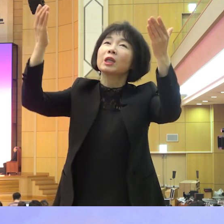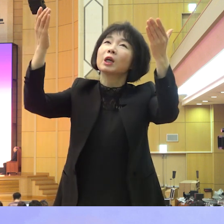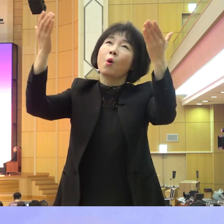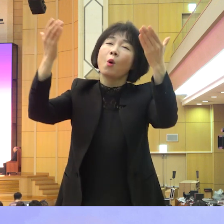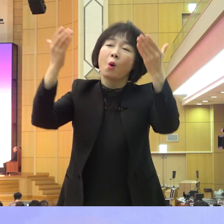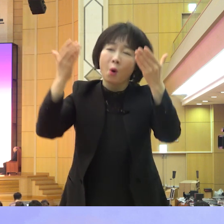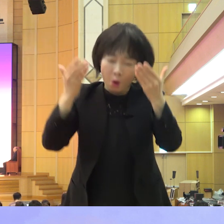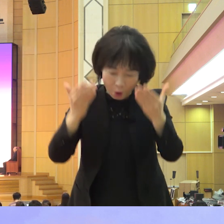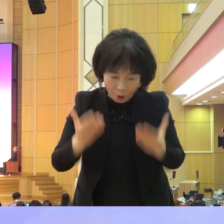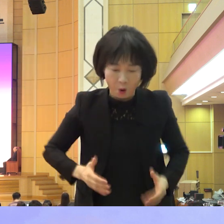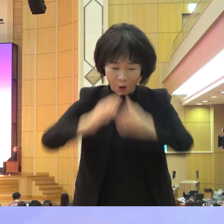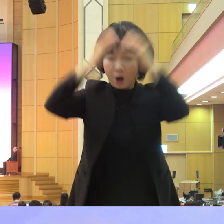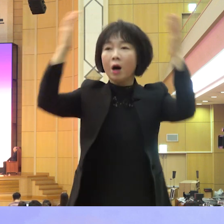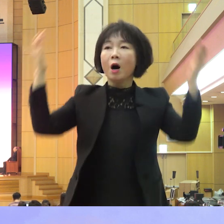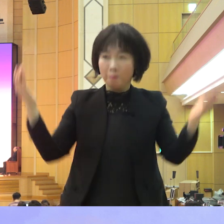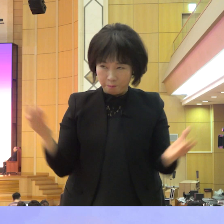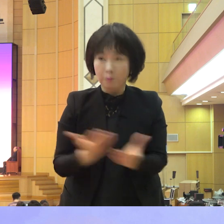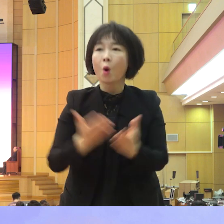살펴주시고